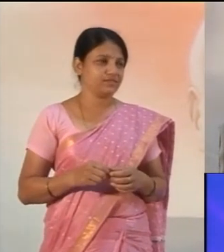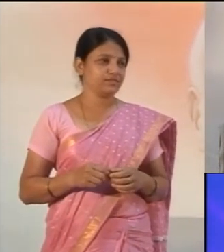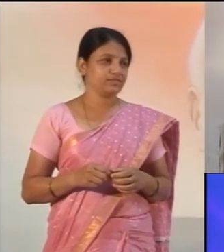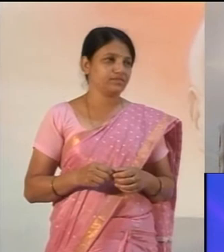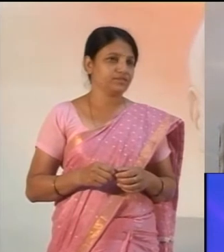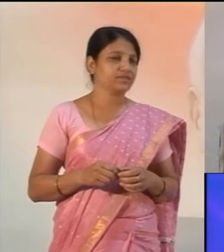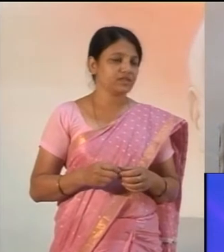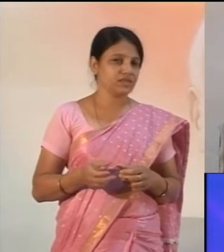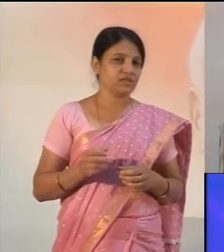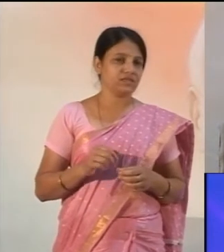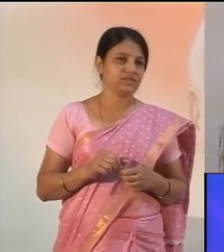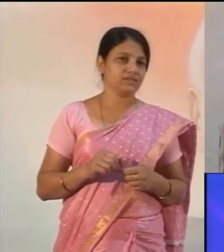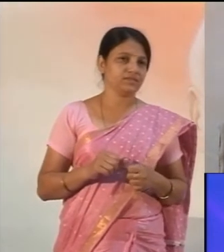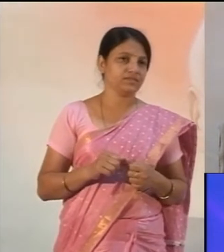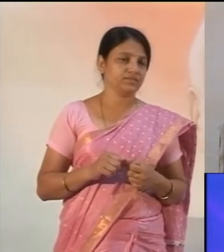यानी